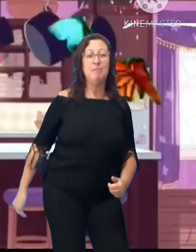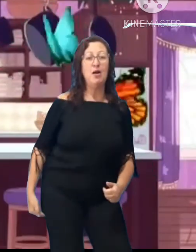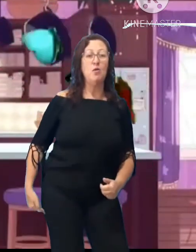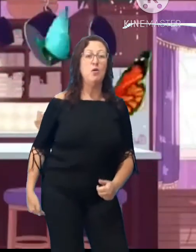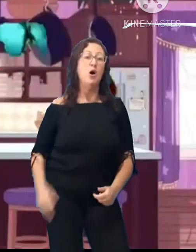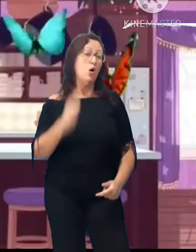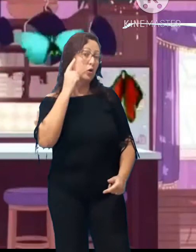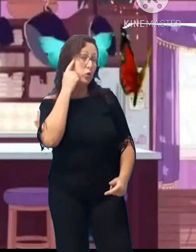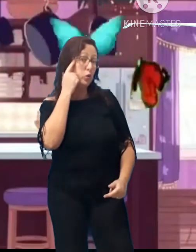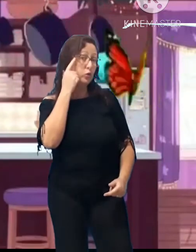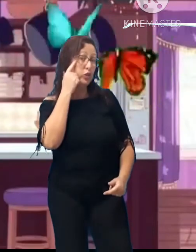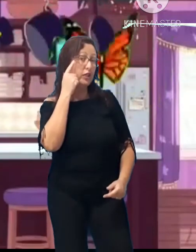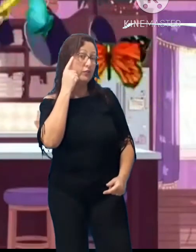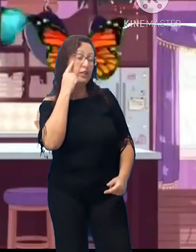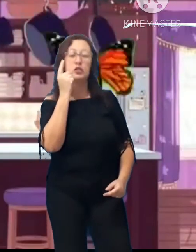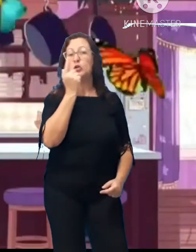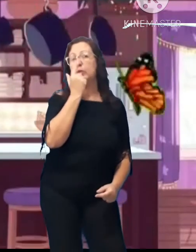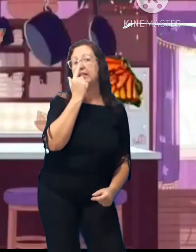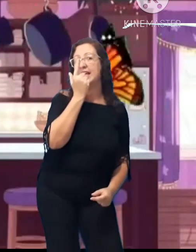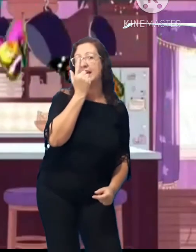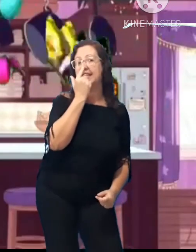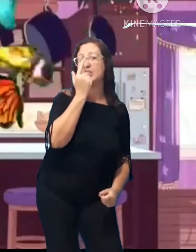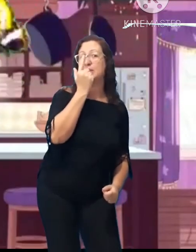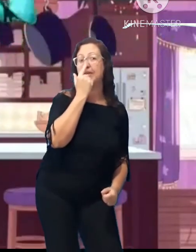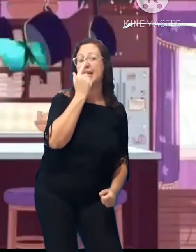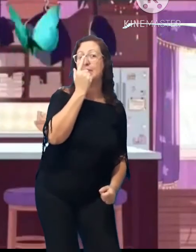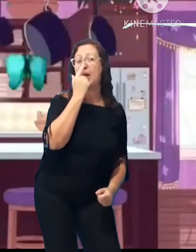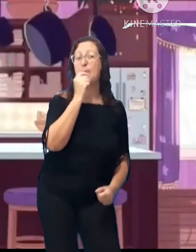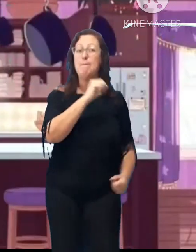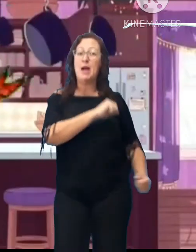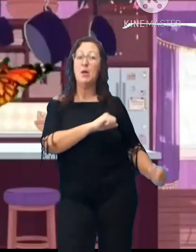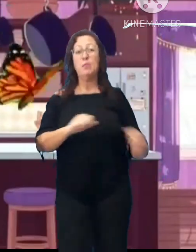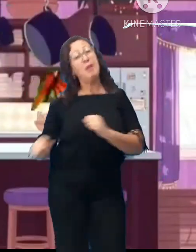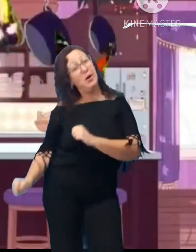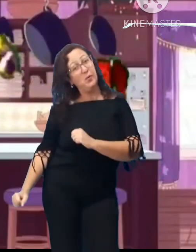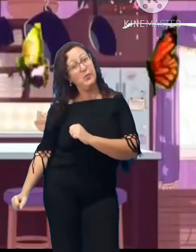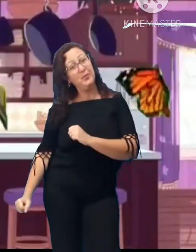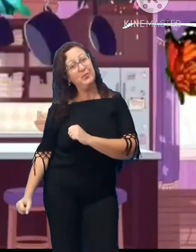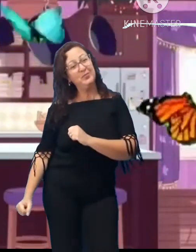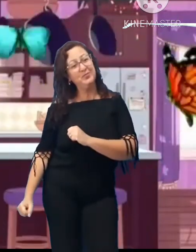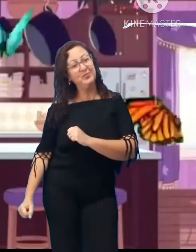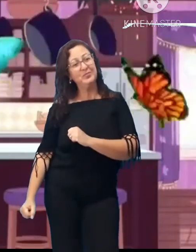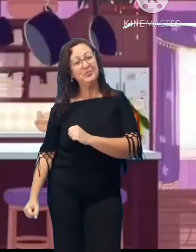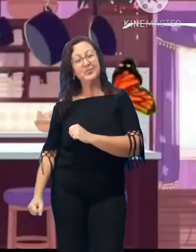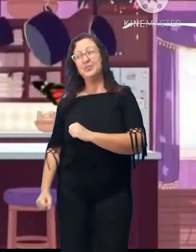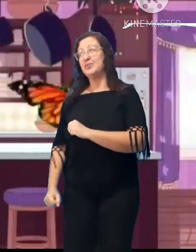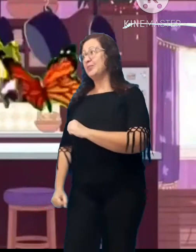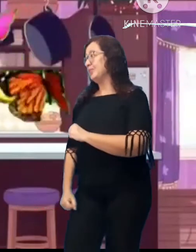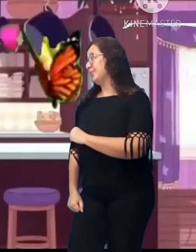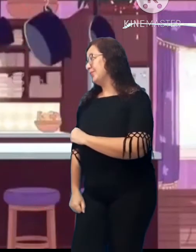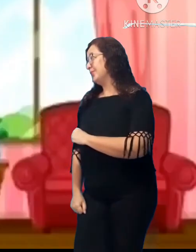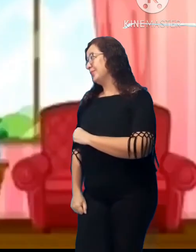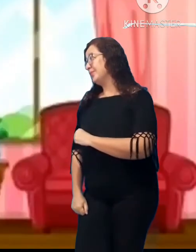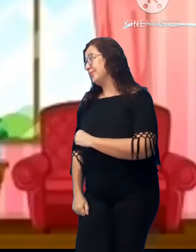de pau, olho de vidro e nariz de pica-pau, pau, pau.